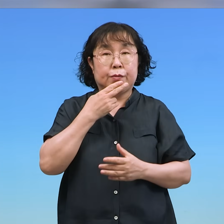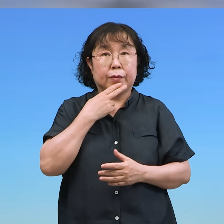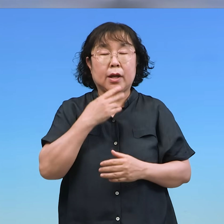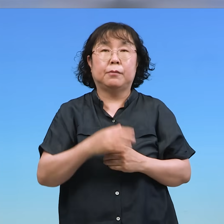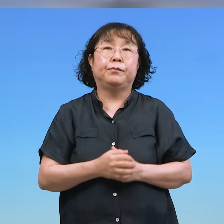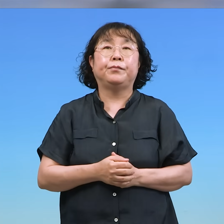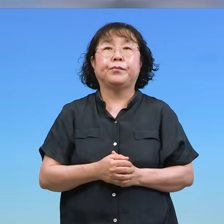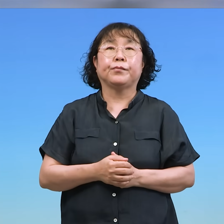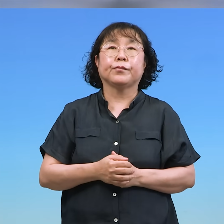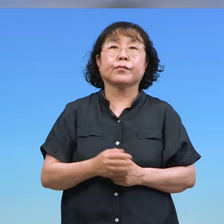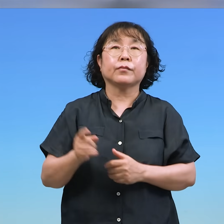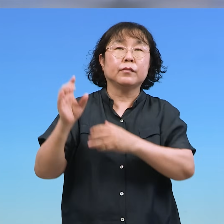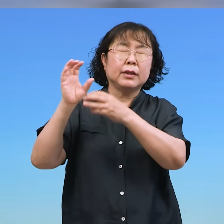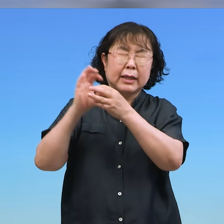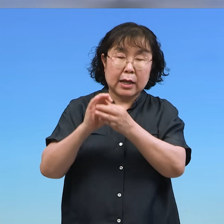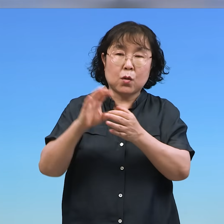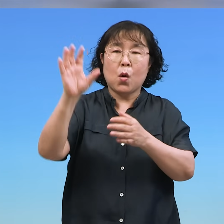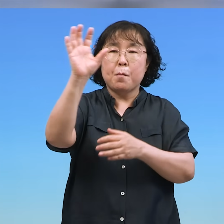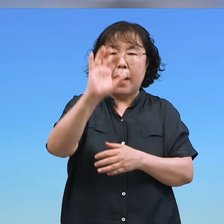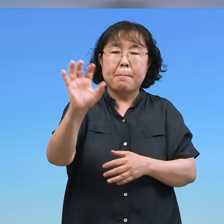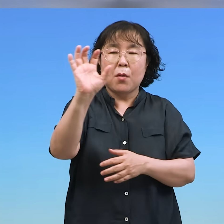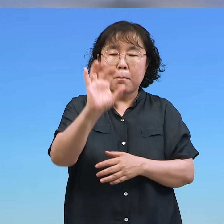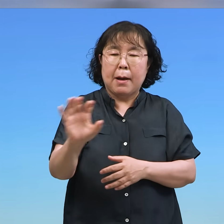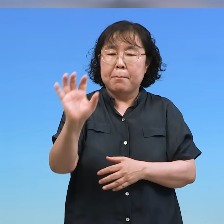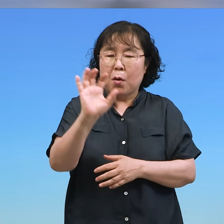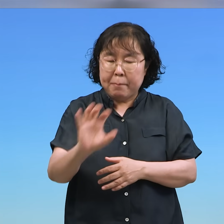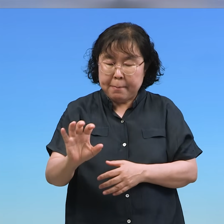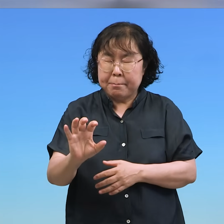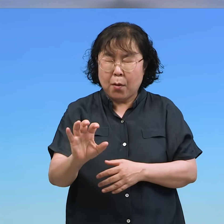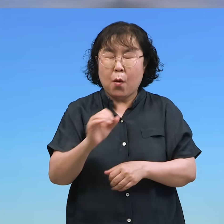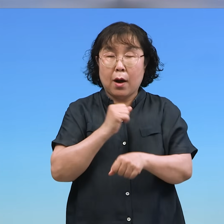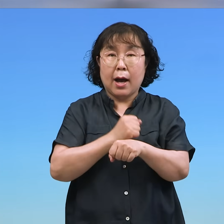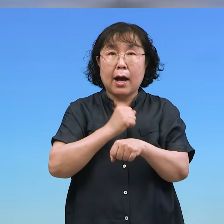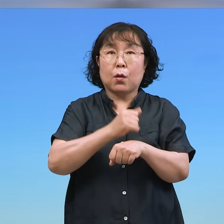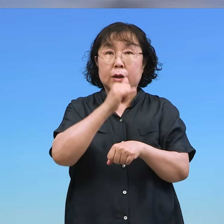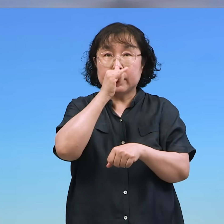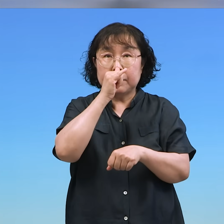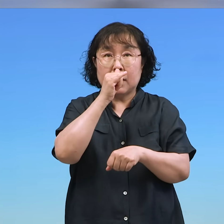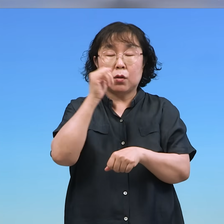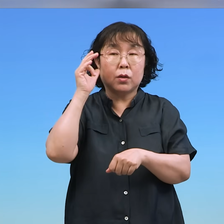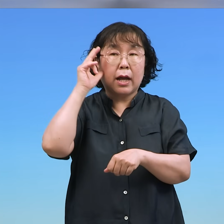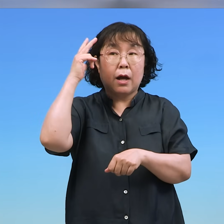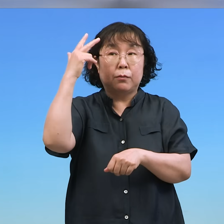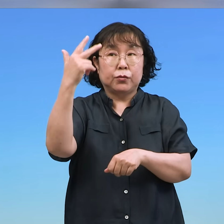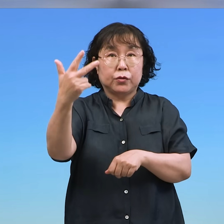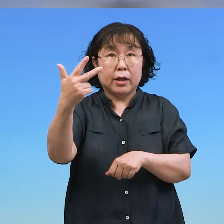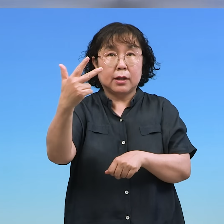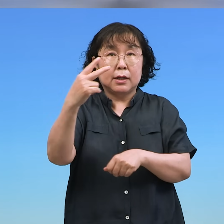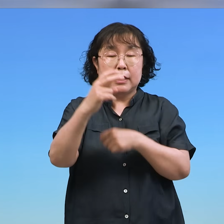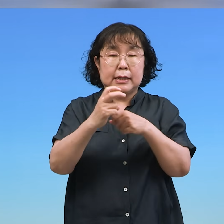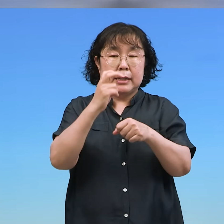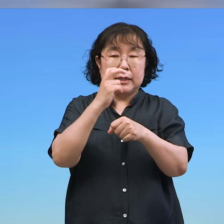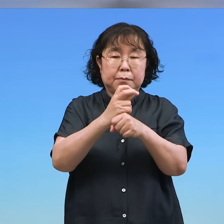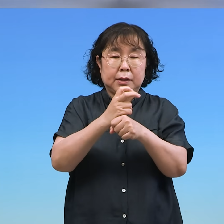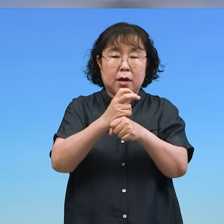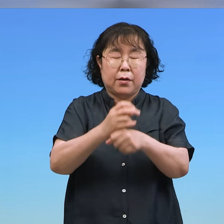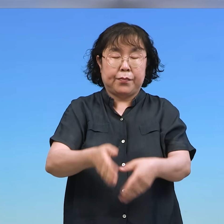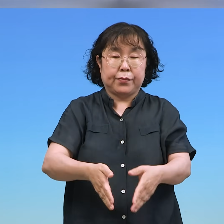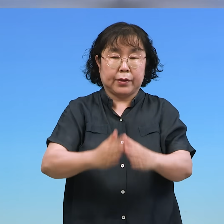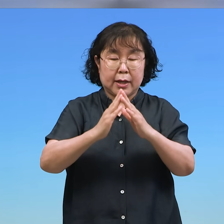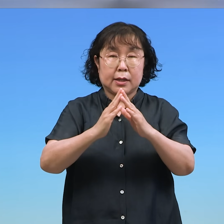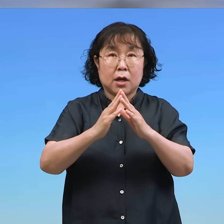나가요. 계속 지금 말씀 묵상과 기도 훈련 이걸 강조하고, 심지어는 다음 주 되면은요 20년